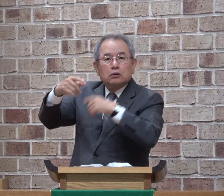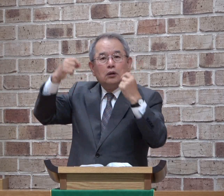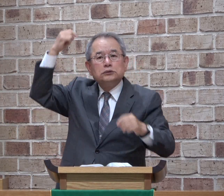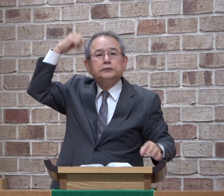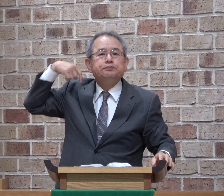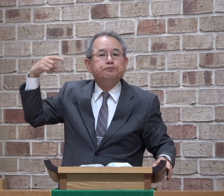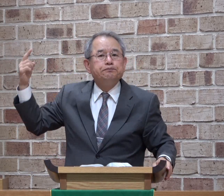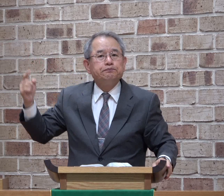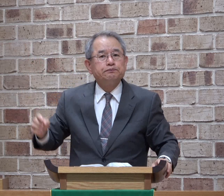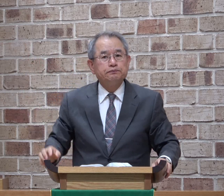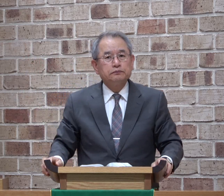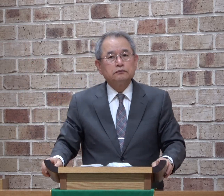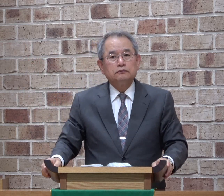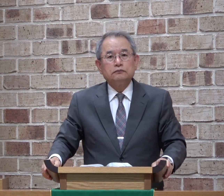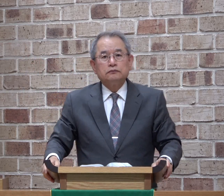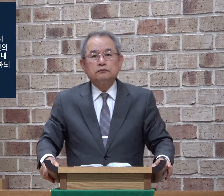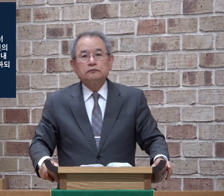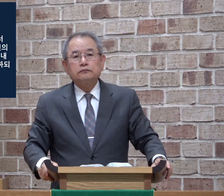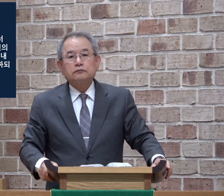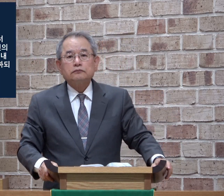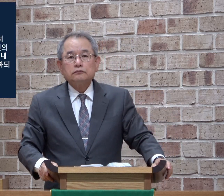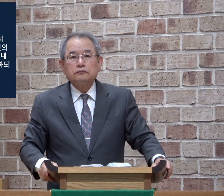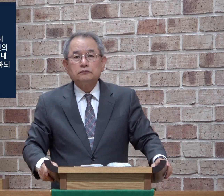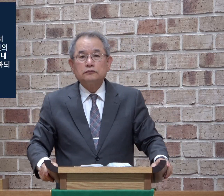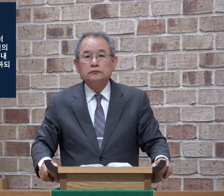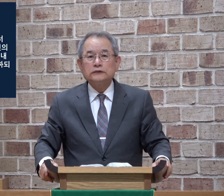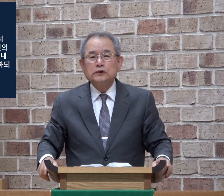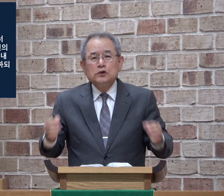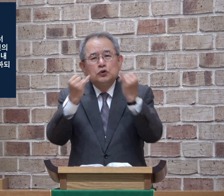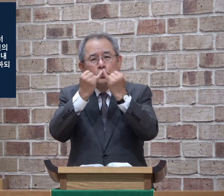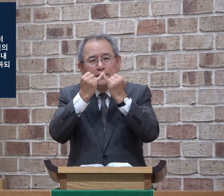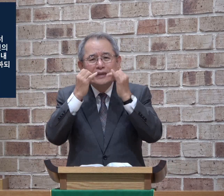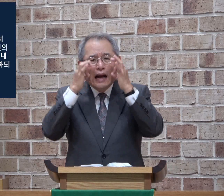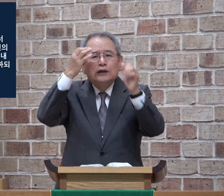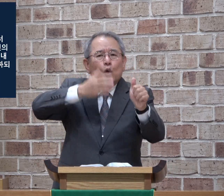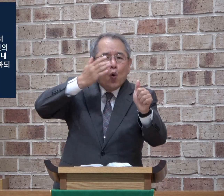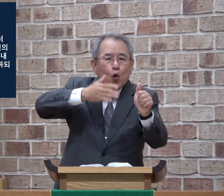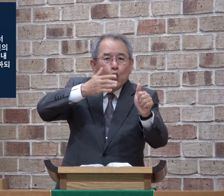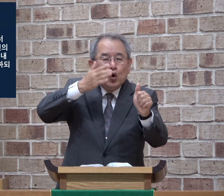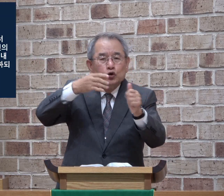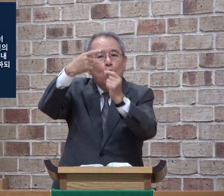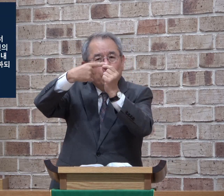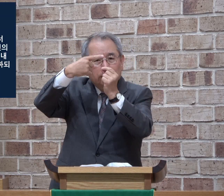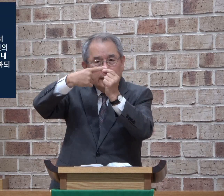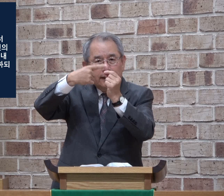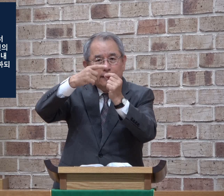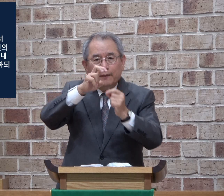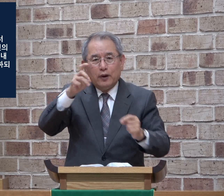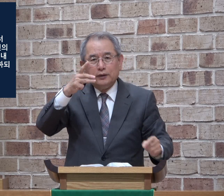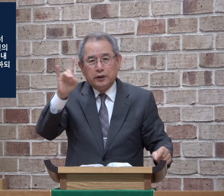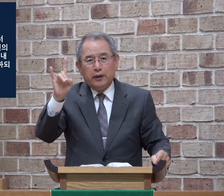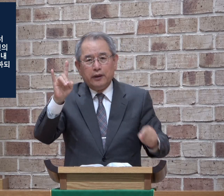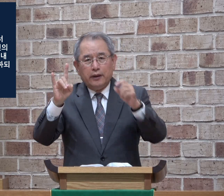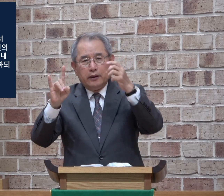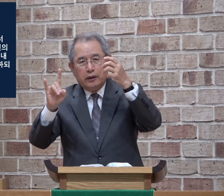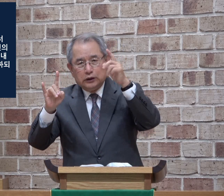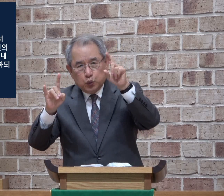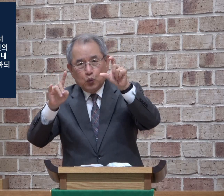이 여자의 반응을 보고자 일부러 외면하시는 느낌입니다. 여자의 간청은 첫 번째 마태복음 15장